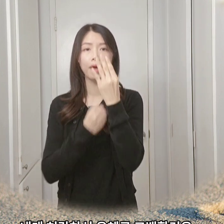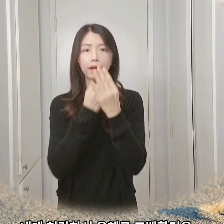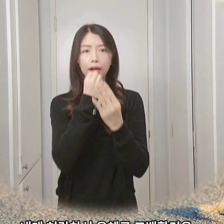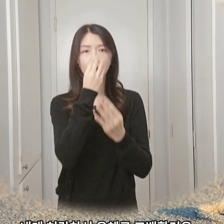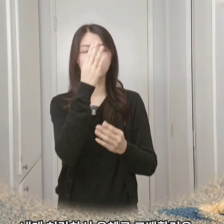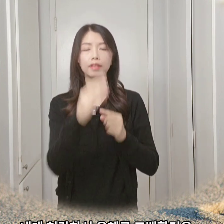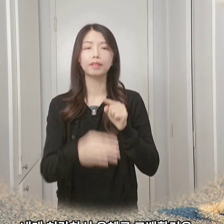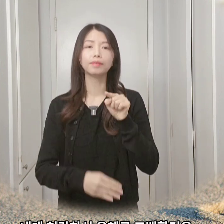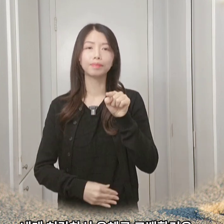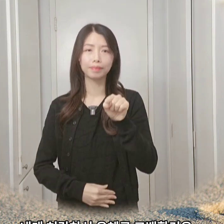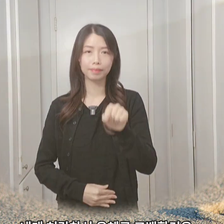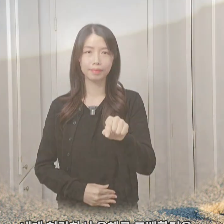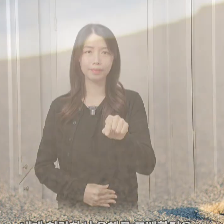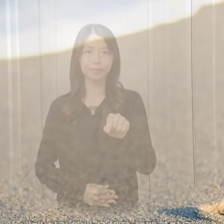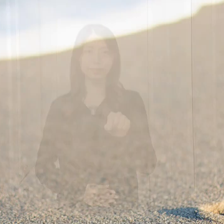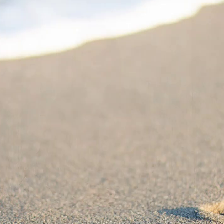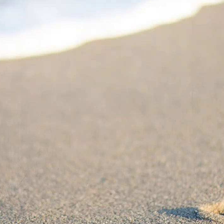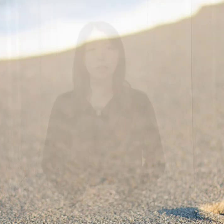고백할 것은